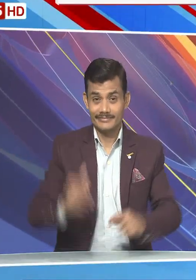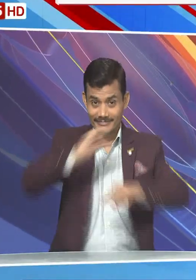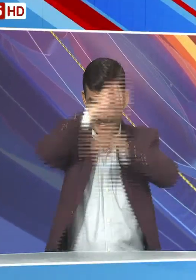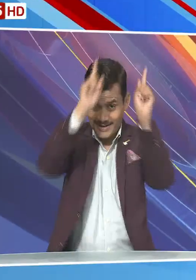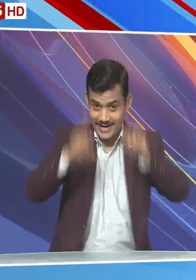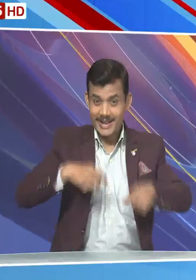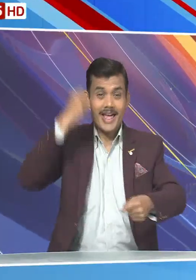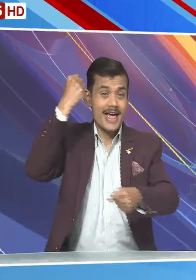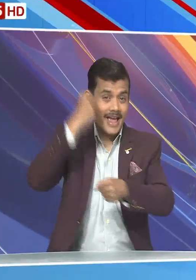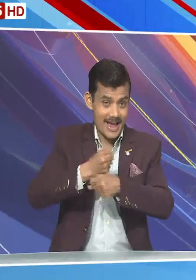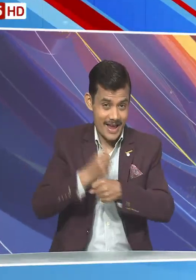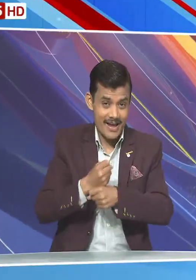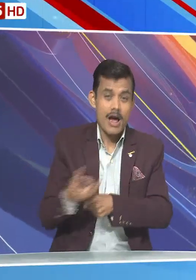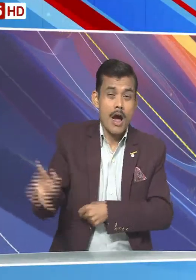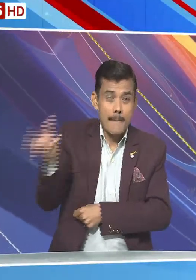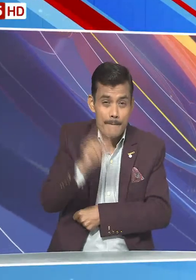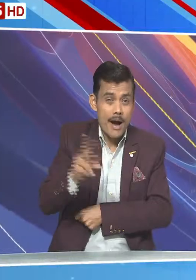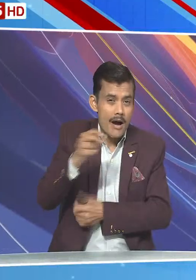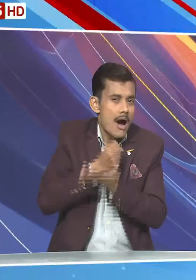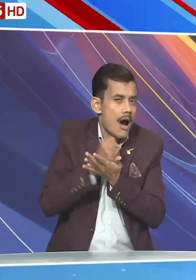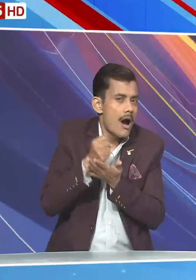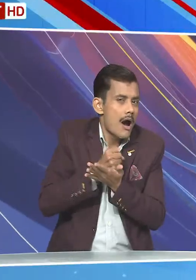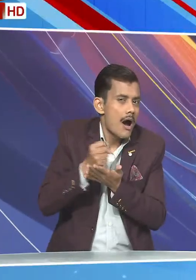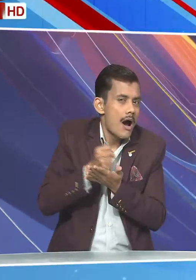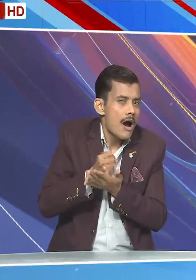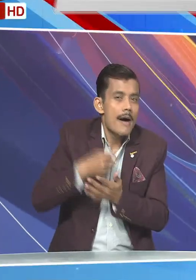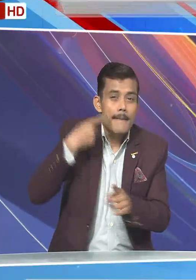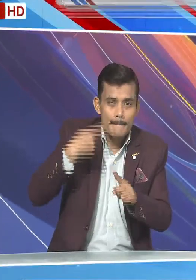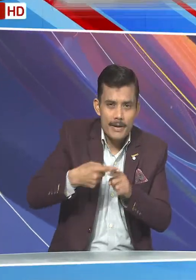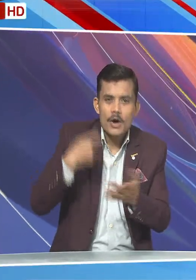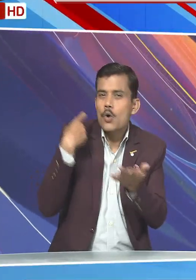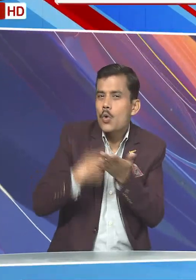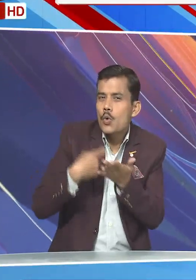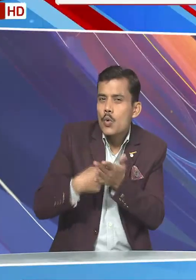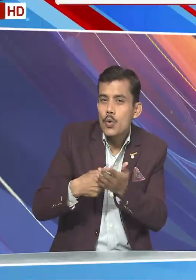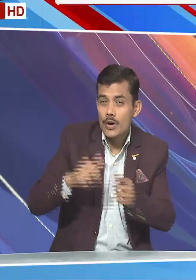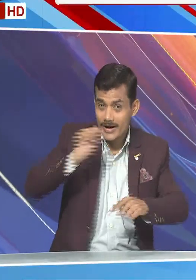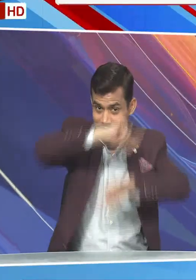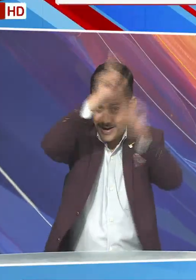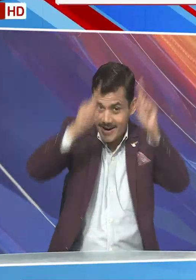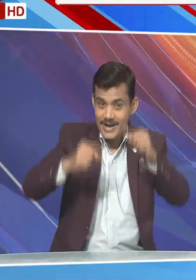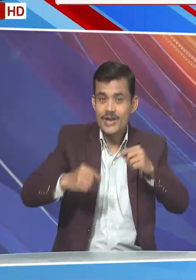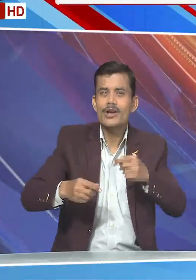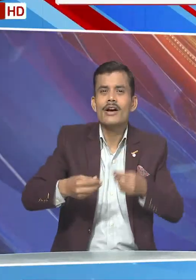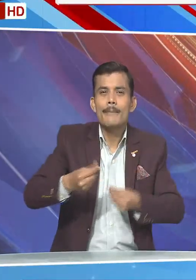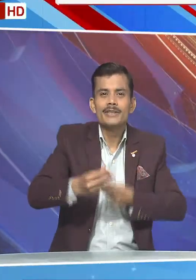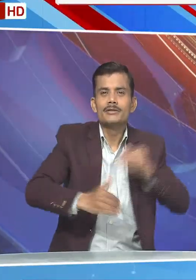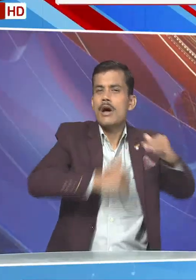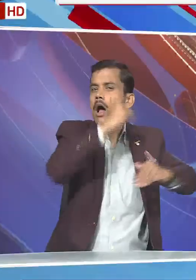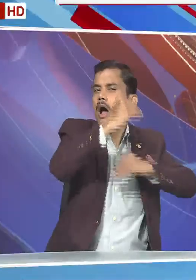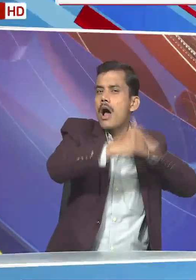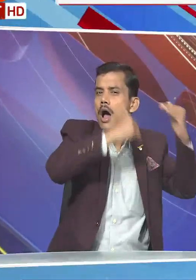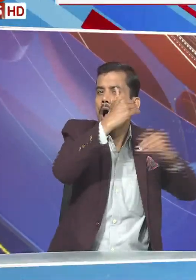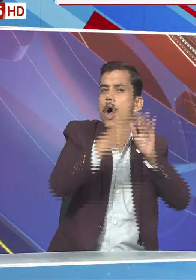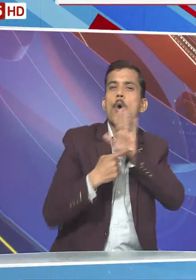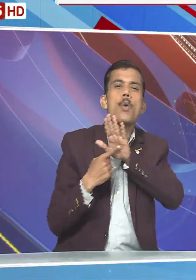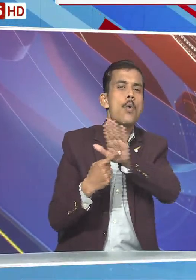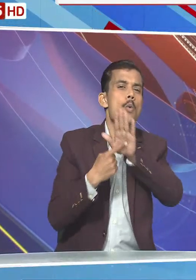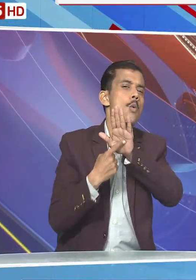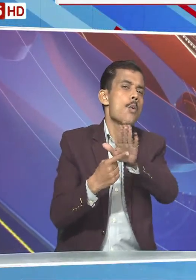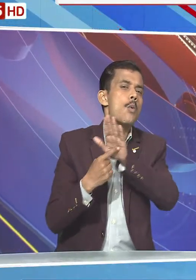केंद्र सरकार के लगातार प्रयासों और उसकी नीतियों की वजह से देश की अर्थव्यवस्था लगातार अच्छा प्रदर्शन कर रही